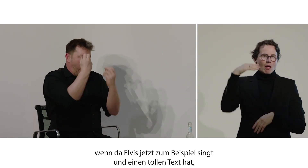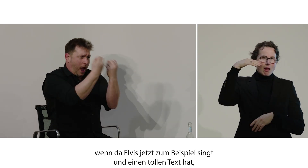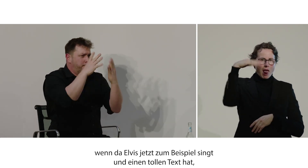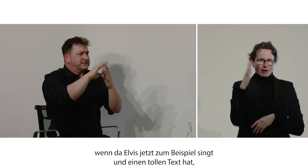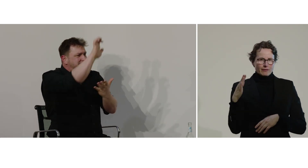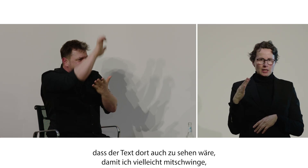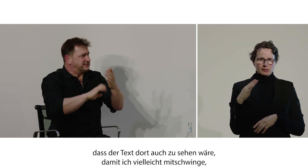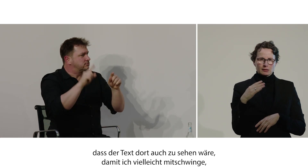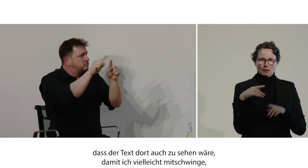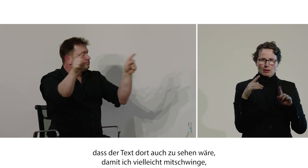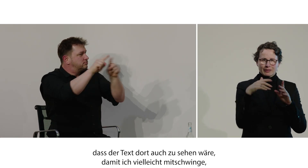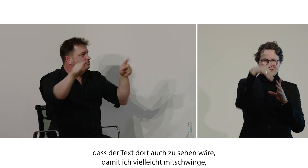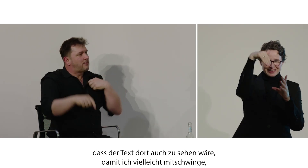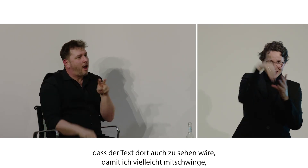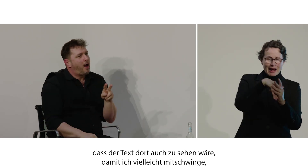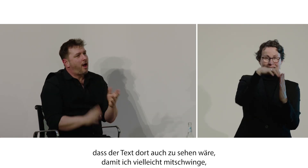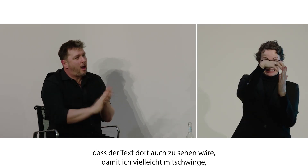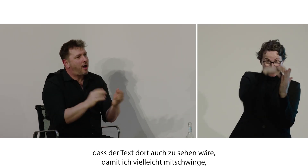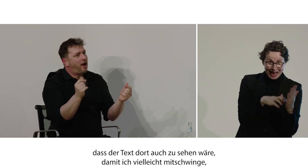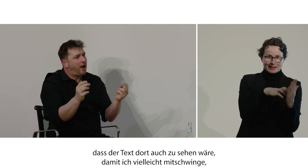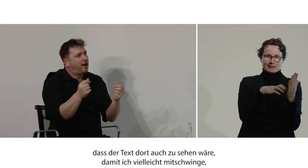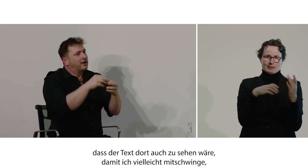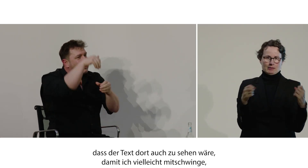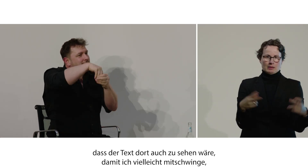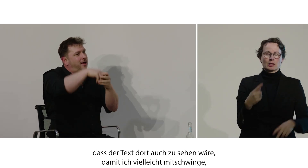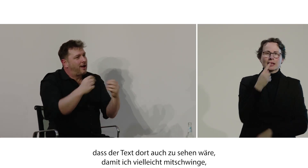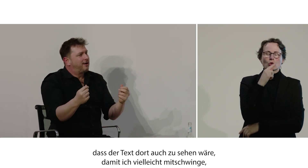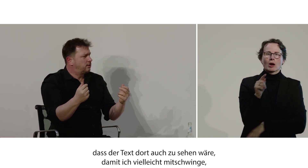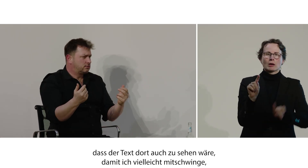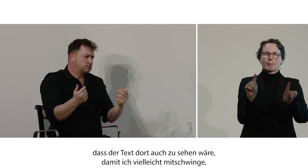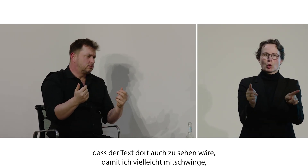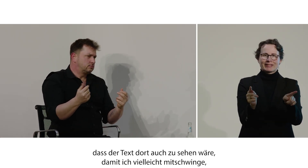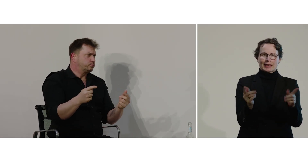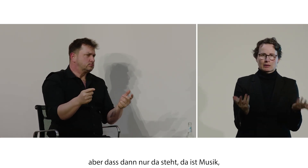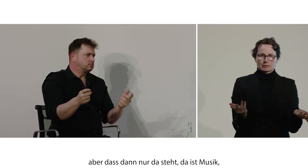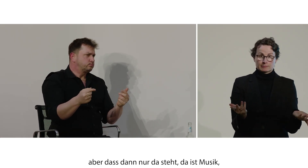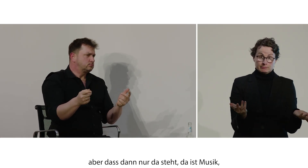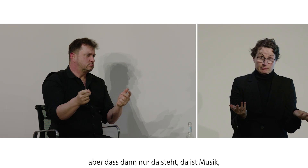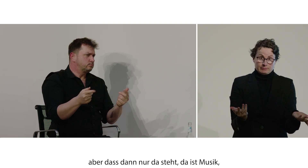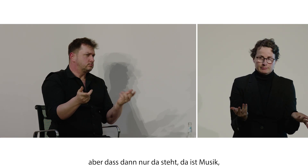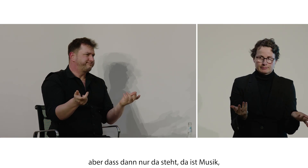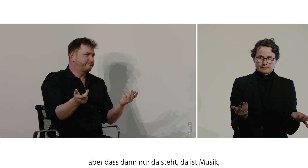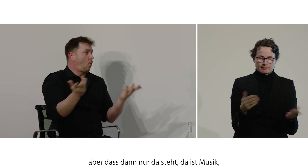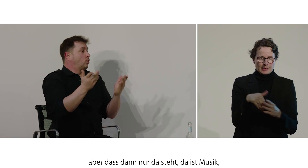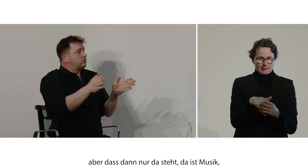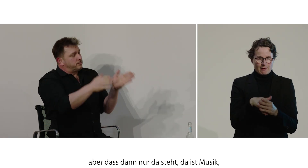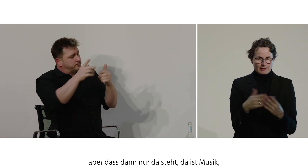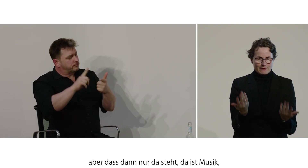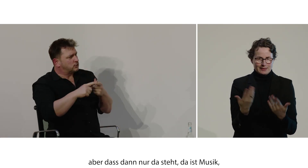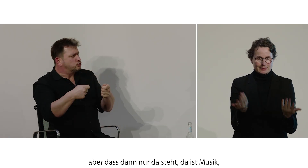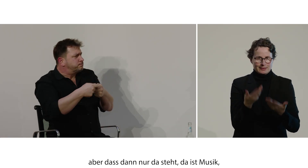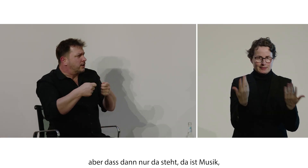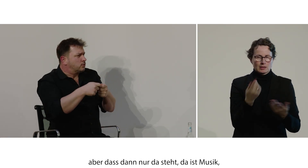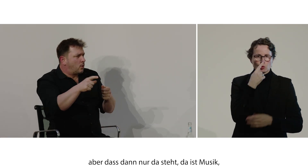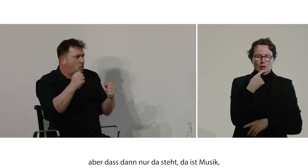tollen Text hat, dass der Text dort auch zu sehen wäre, damit ich dann vielleicht mitschwingen könnte. Aber das dann einfach nur,